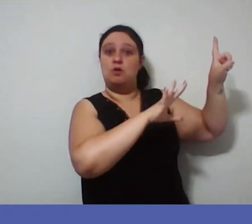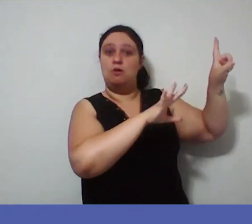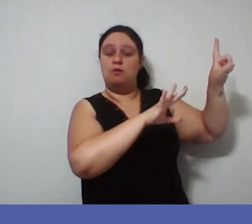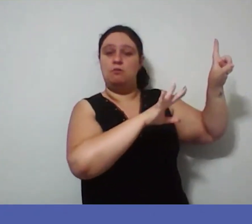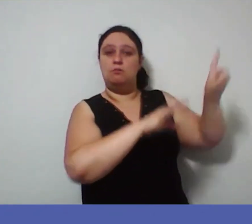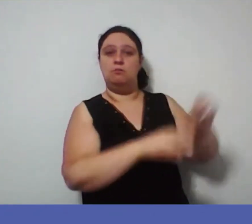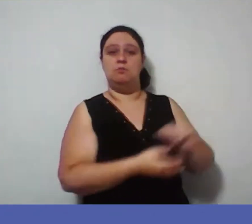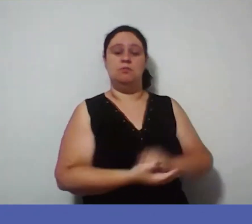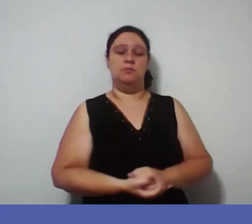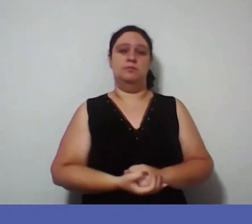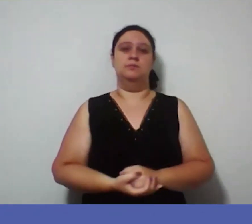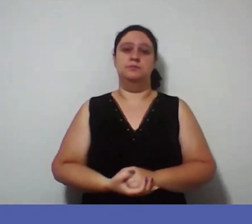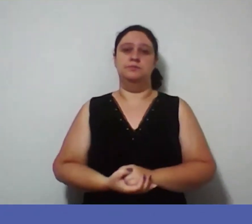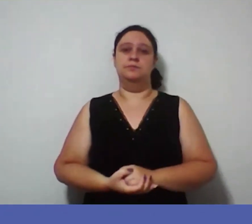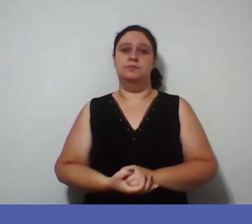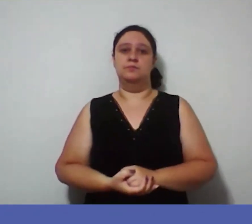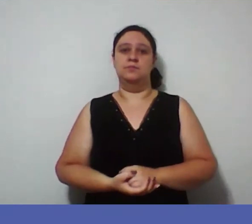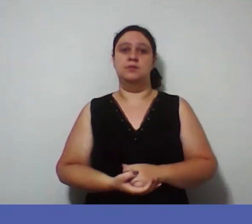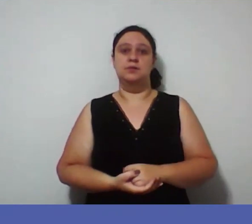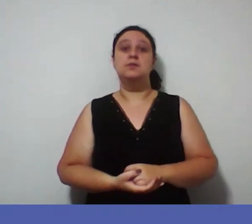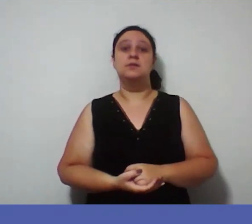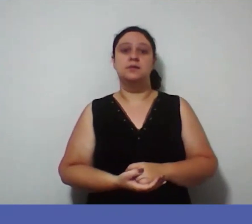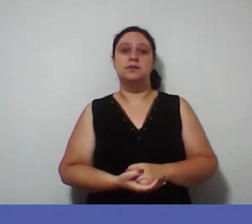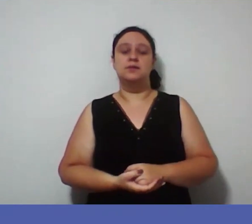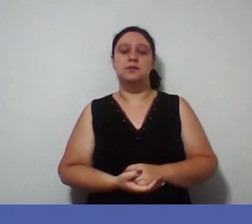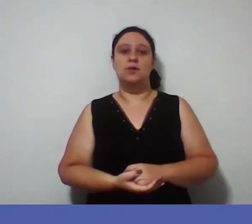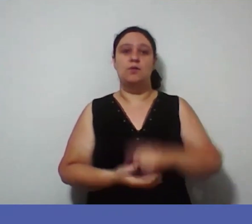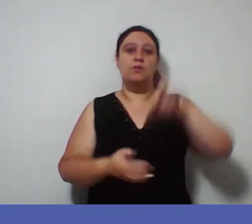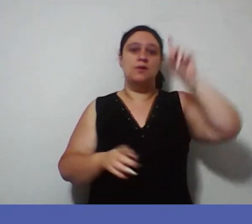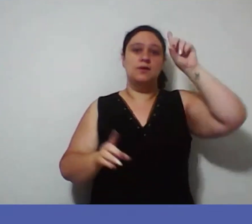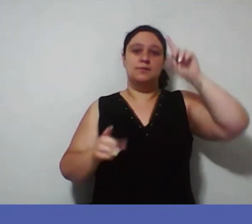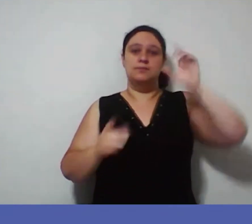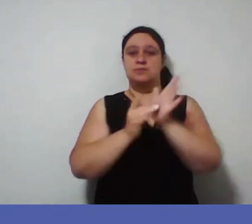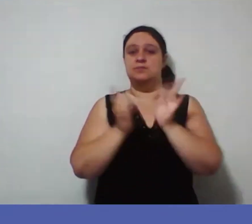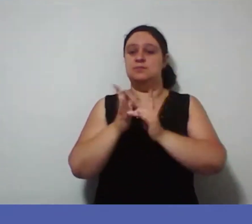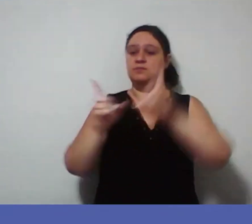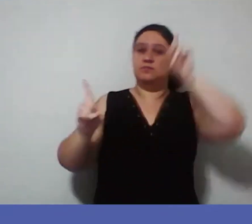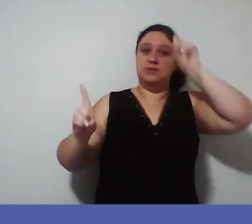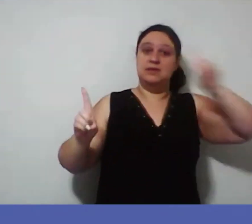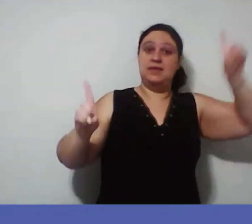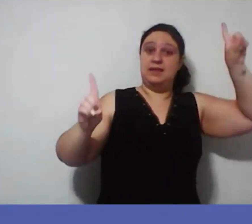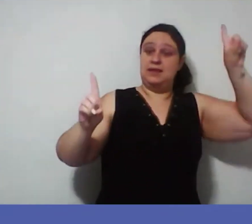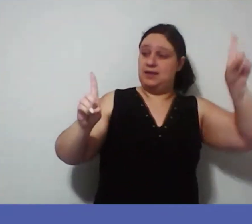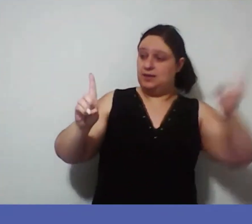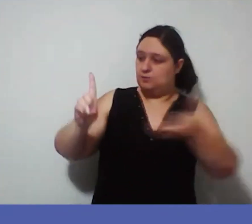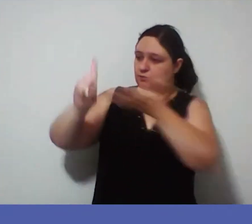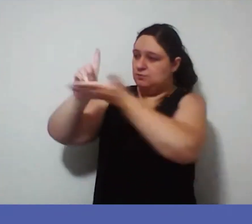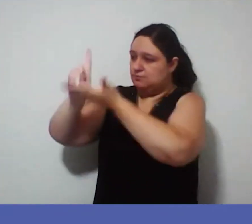E Deus o exaltou sobremaneira. Irmão, deixe Deus exaltar você.